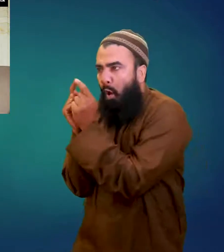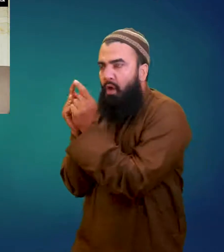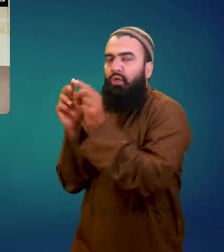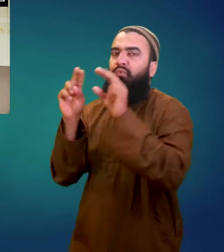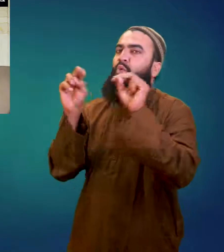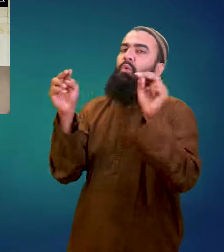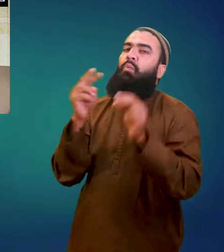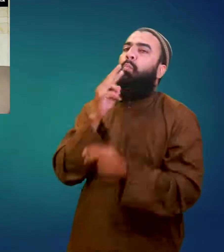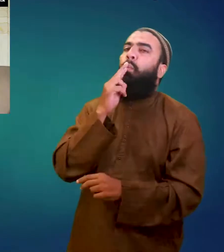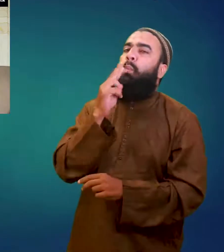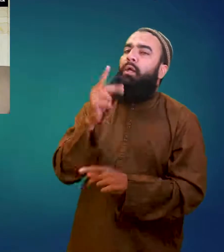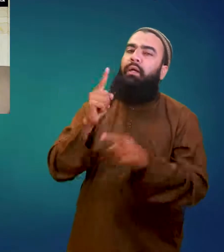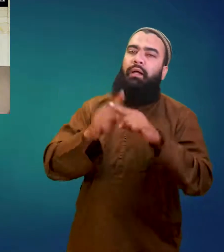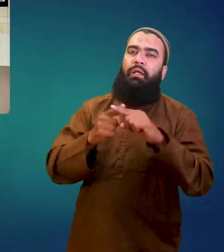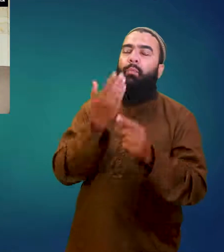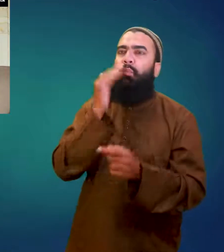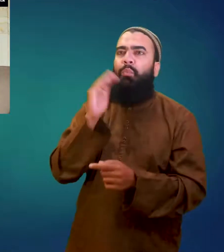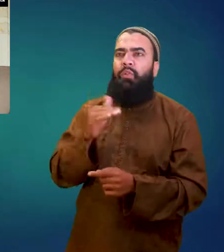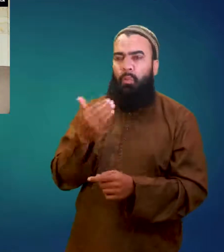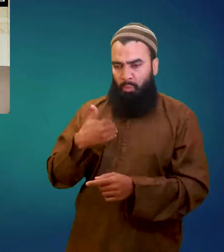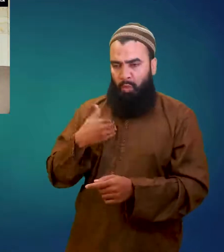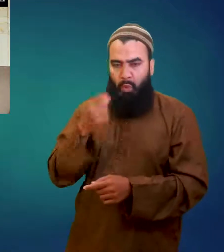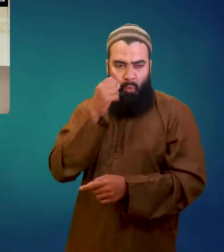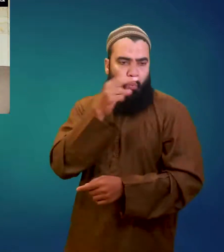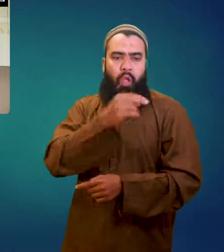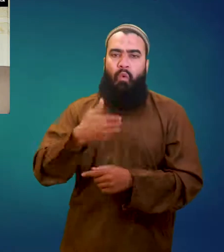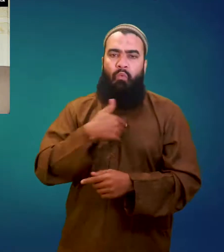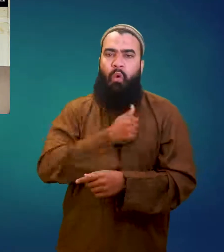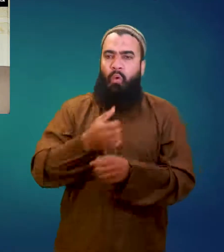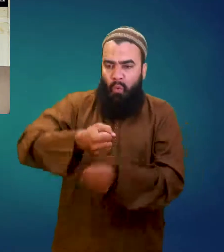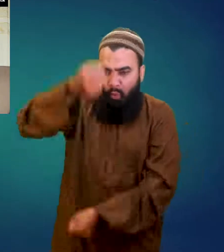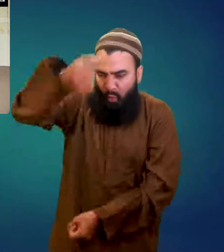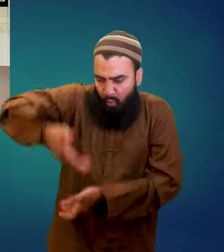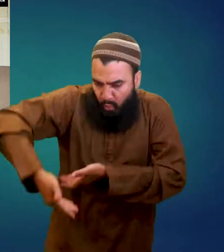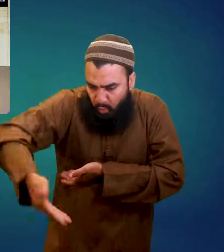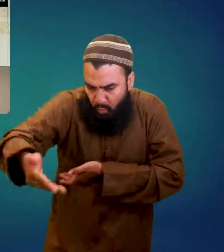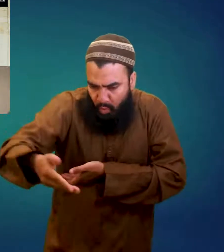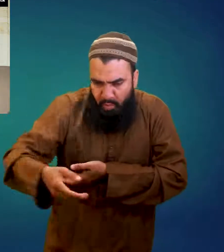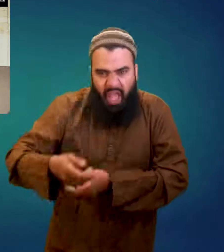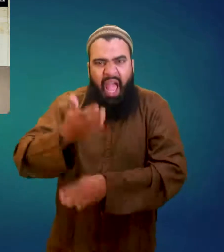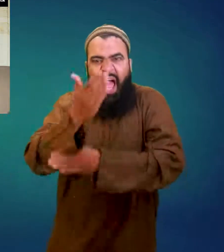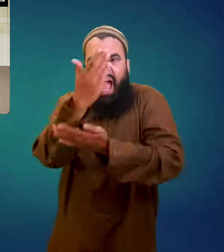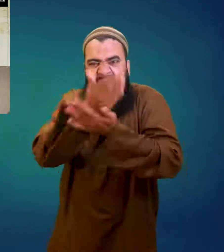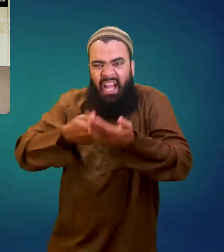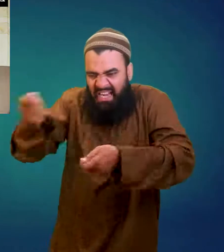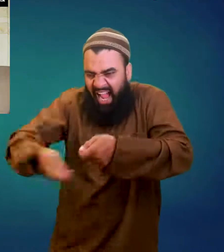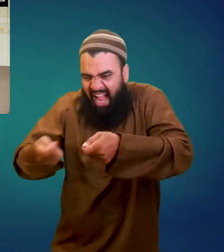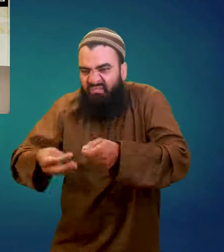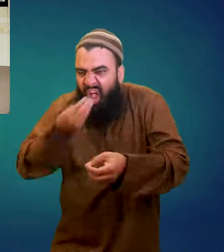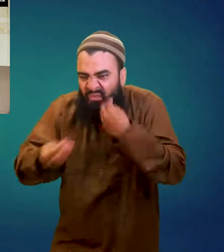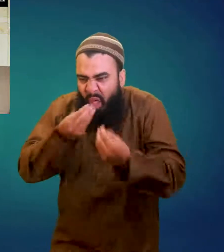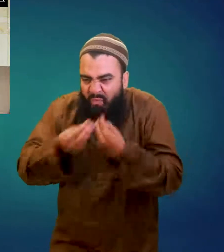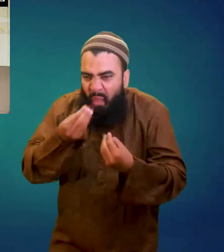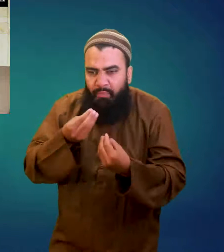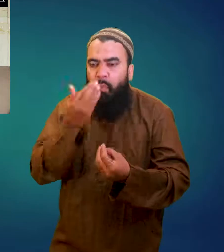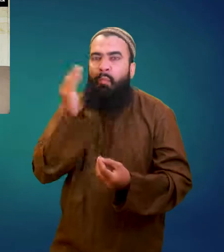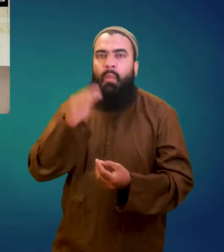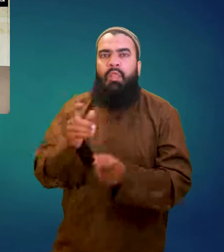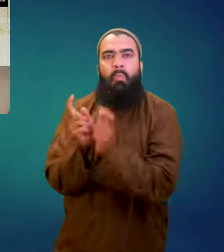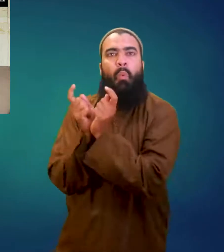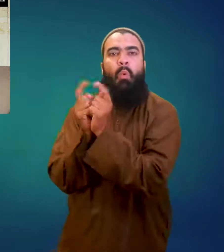کہ تم اپنے مردہ بھائی کا گوشت کھاؤ؟ تم اس کو پسند نہیں کرتے، اس لیے اس چیز سے اجتناب